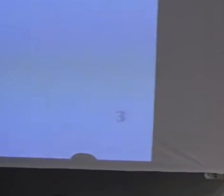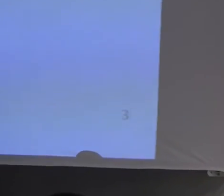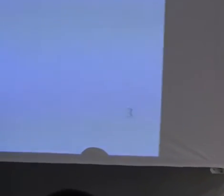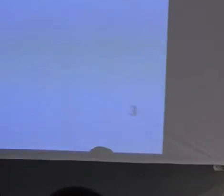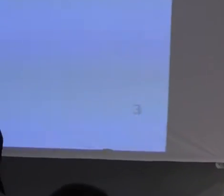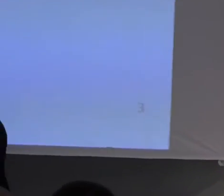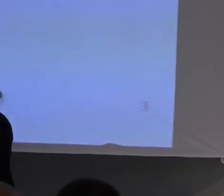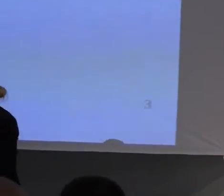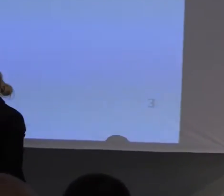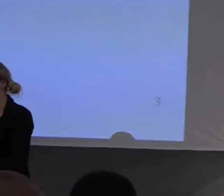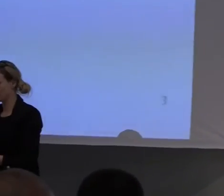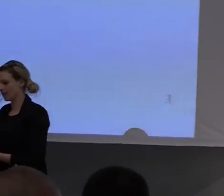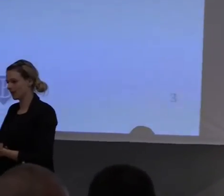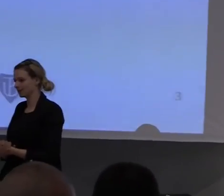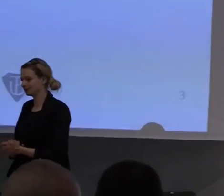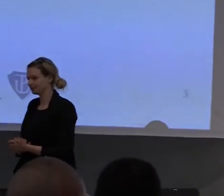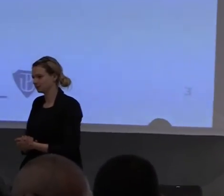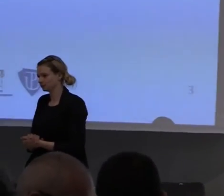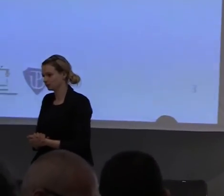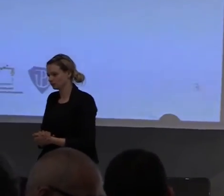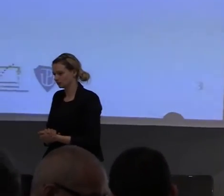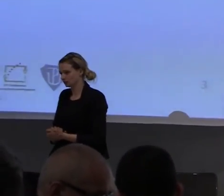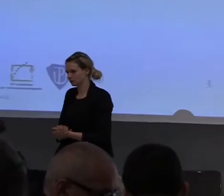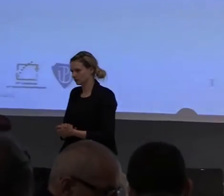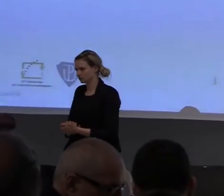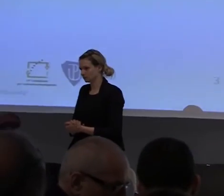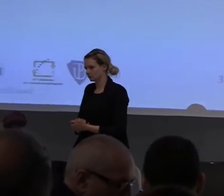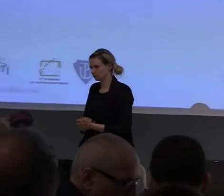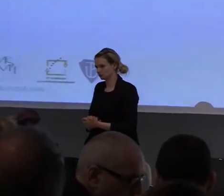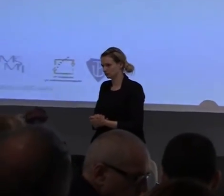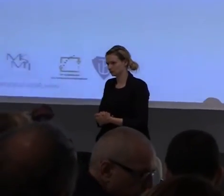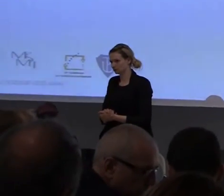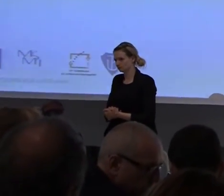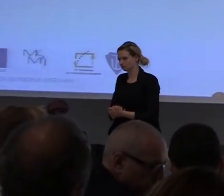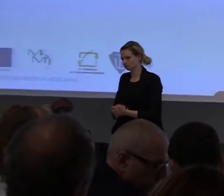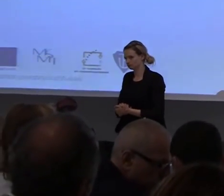their impairments and they need some sort of cure or management of those impairments.